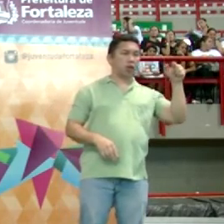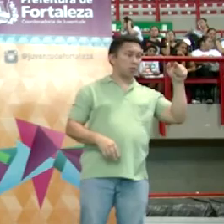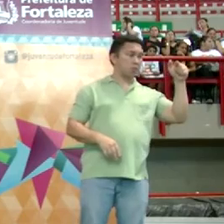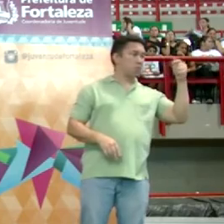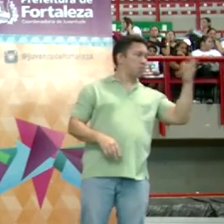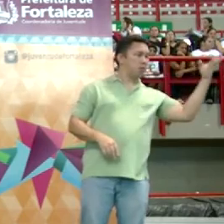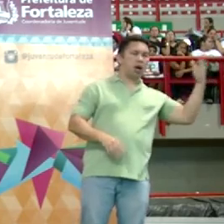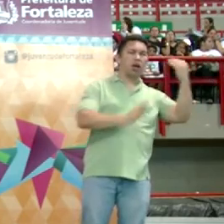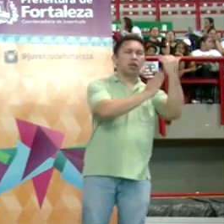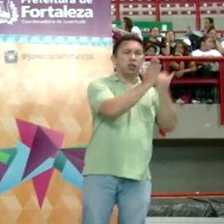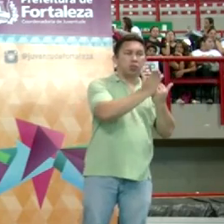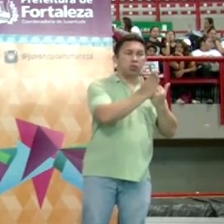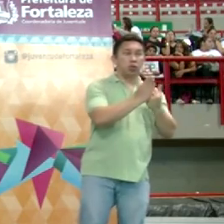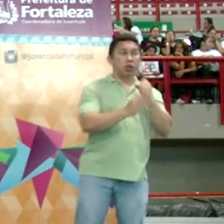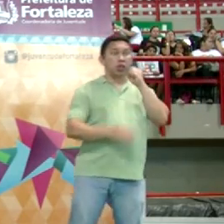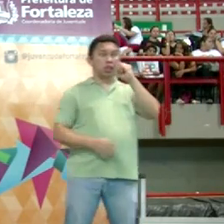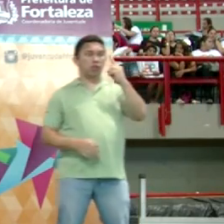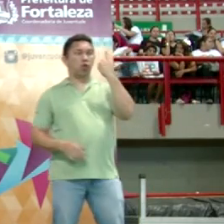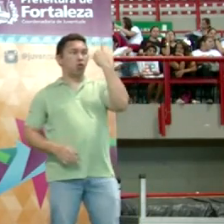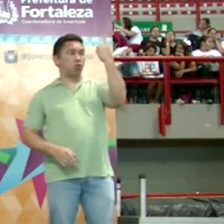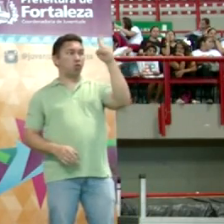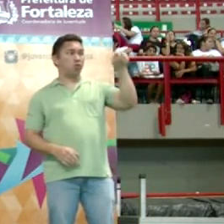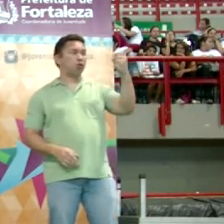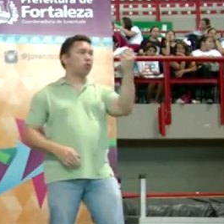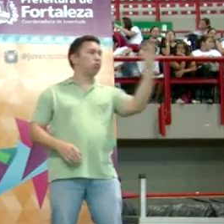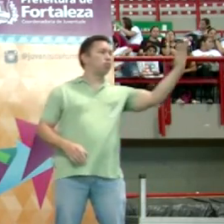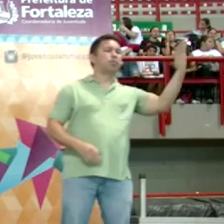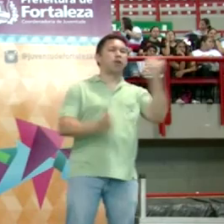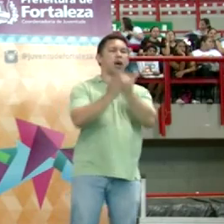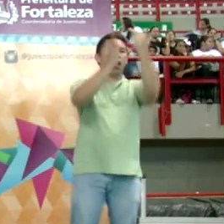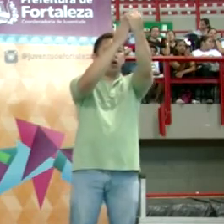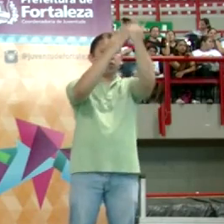por 1,5, 1,5 é mais de 1.